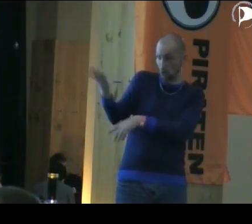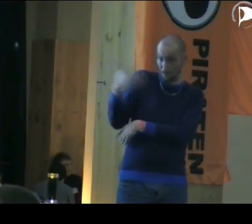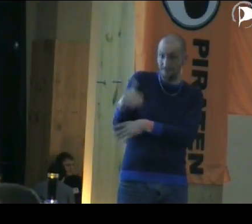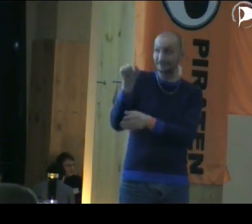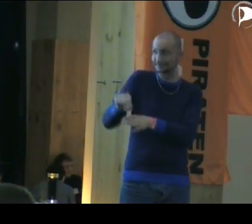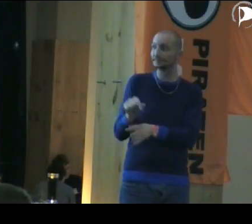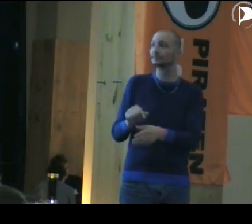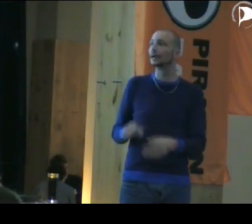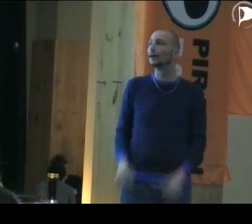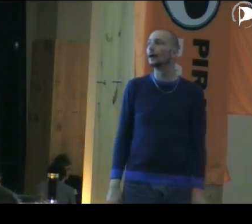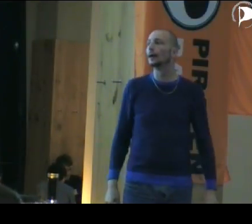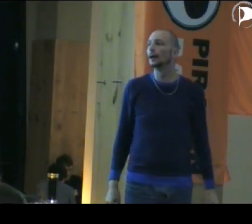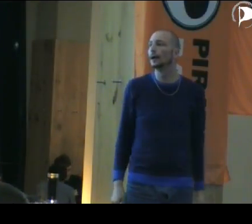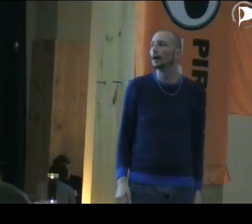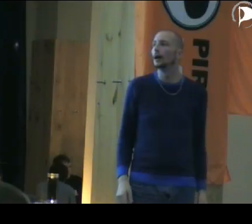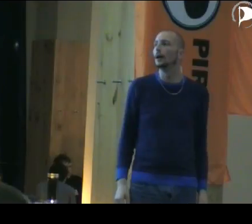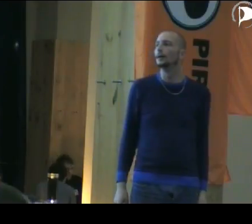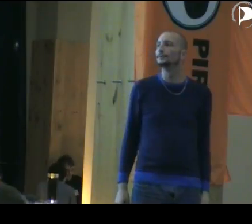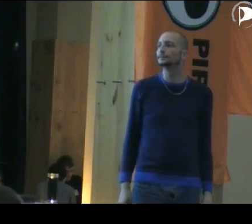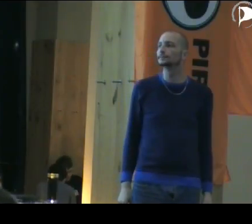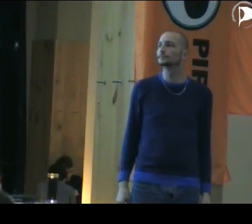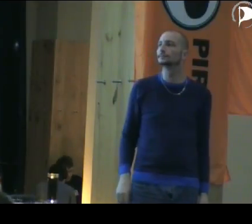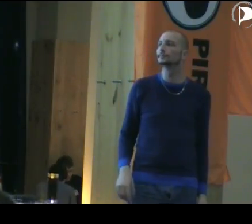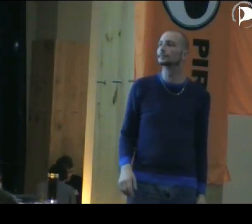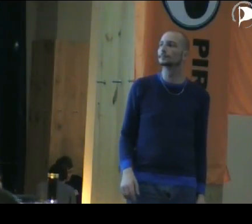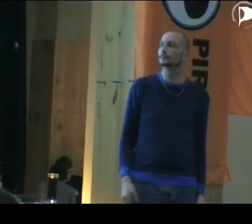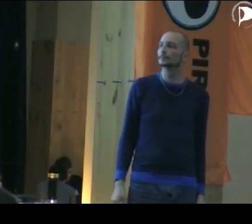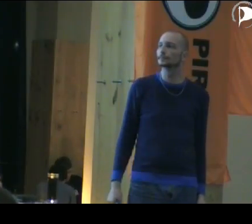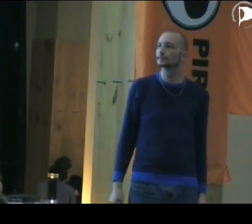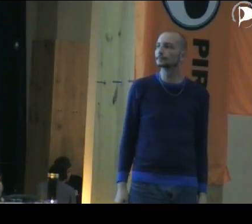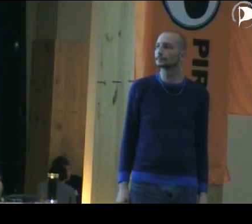davon wie oft ans mikro dem bericht abgeben